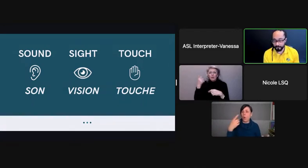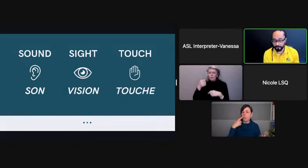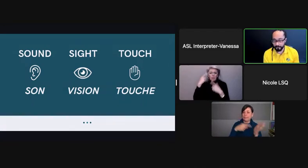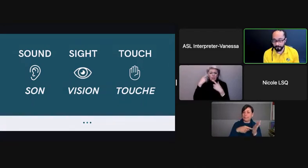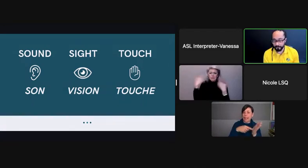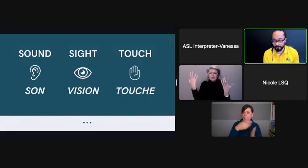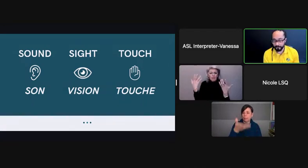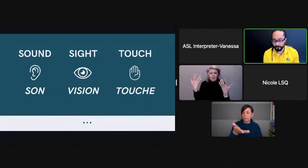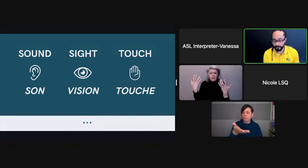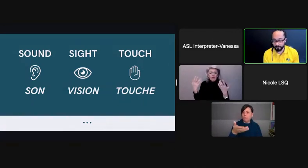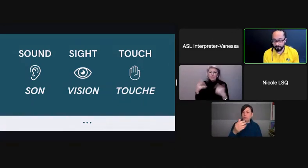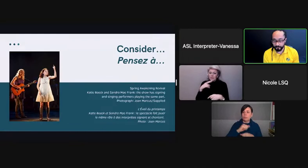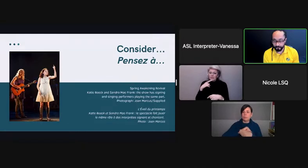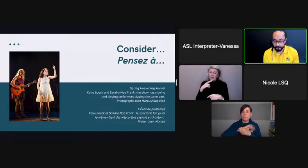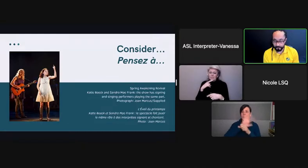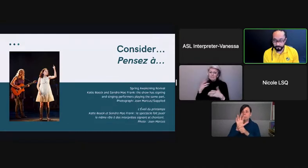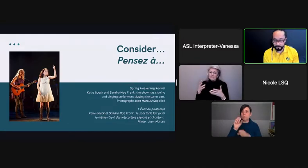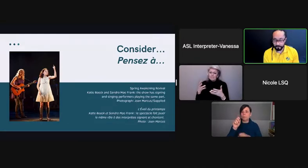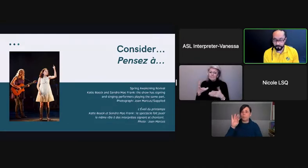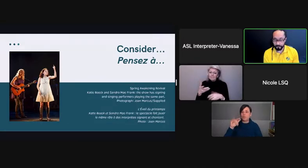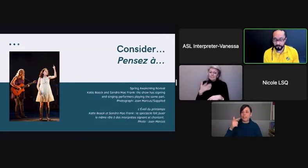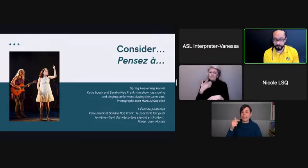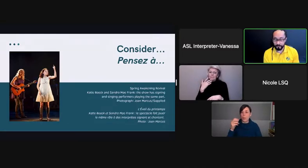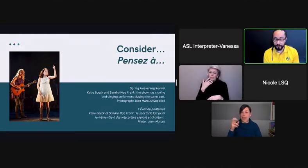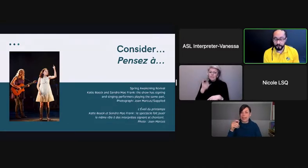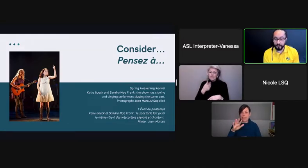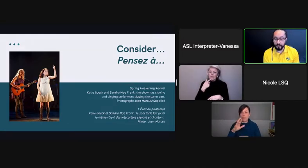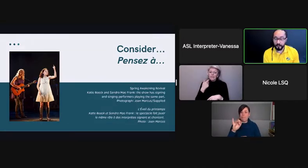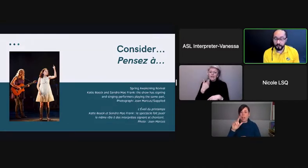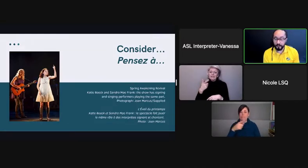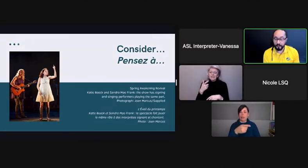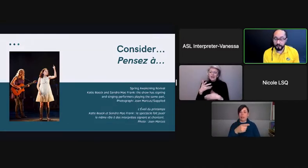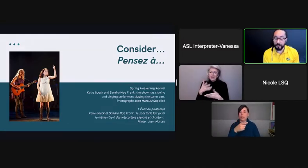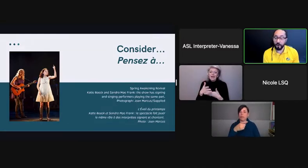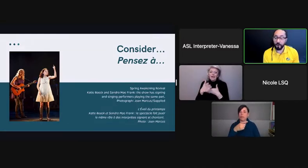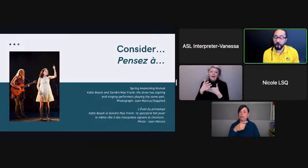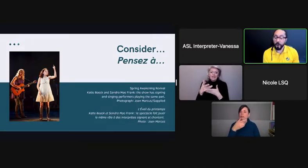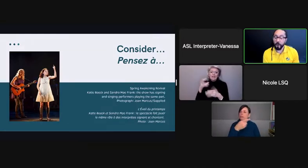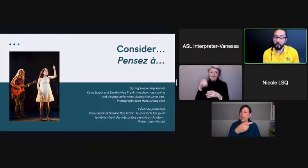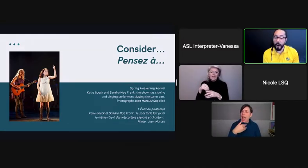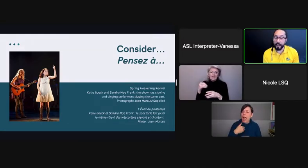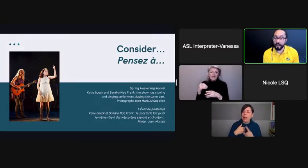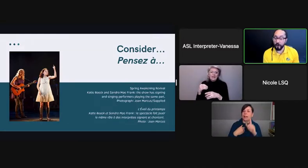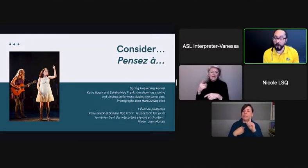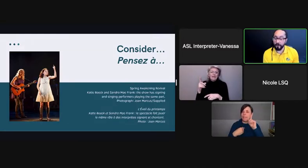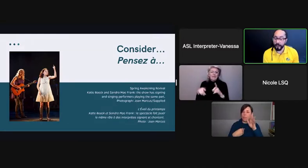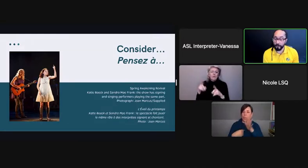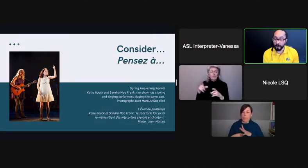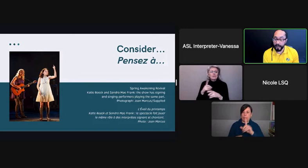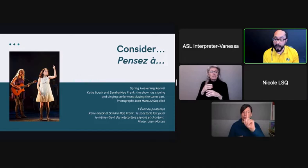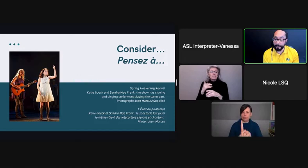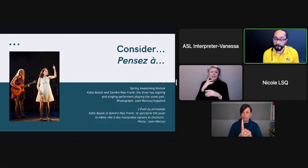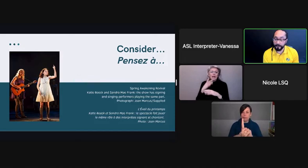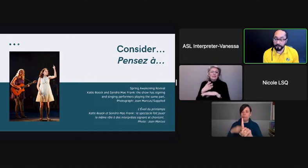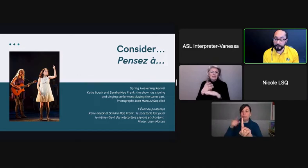pourtant, cela favorise relativement facilement, dans certains cas, évidemment, l'accessibilité.